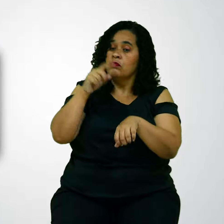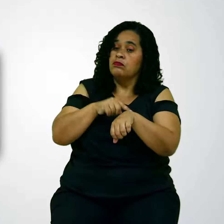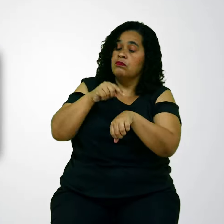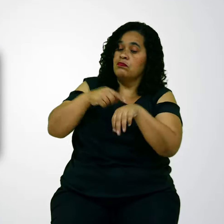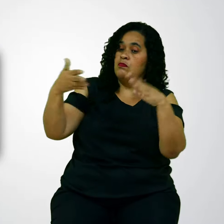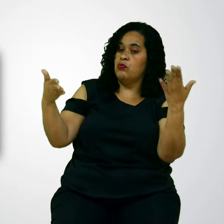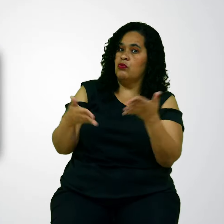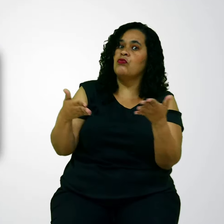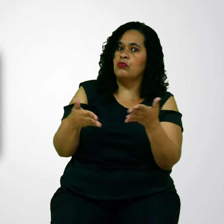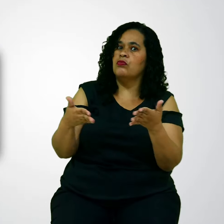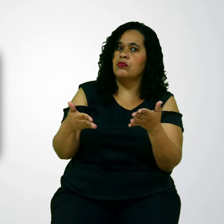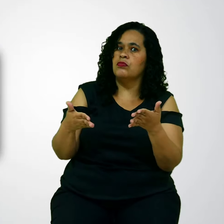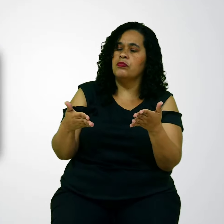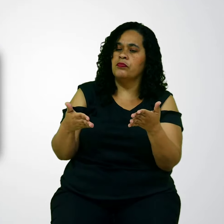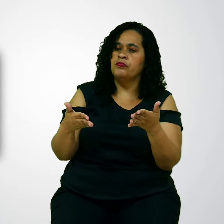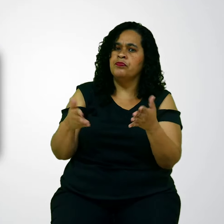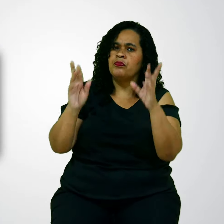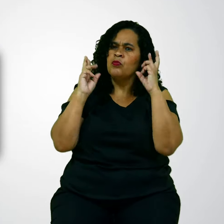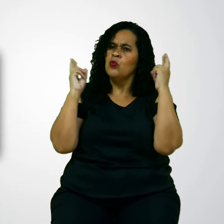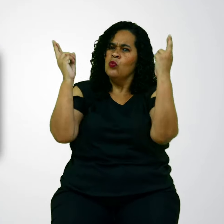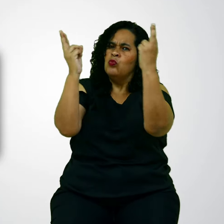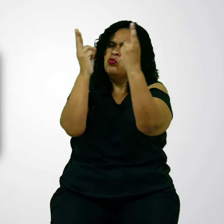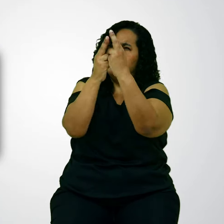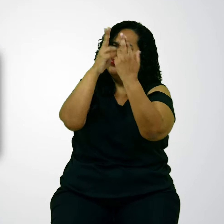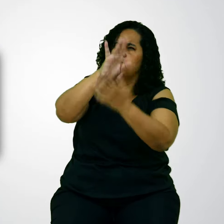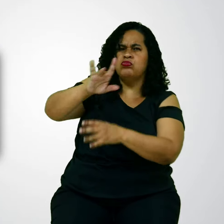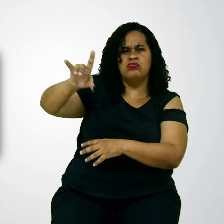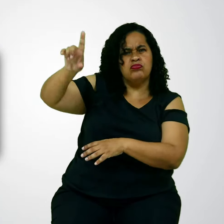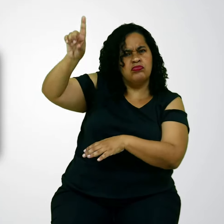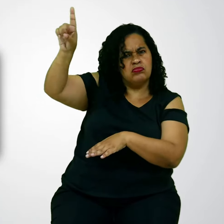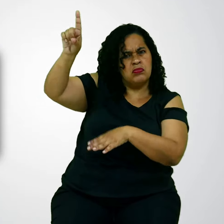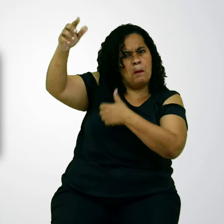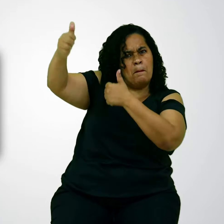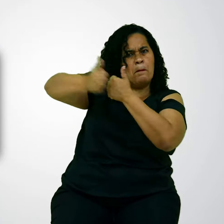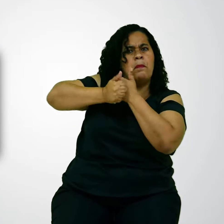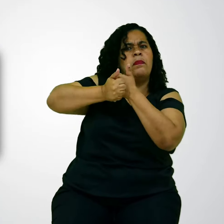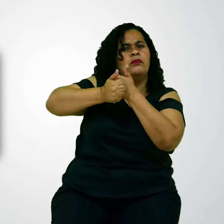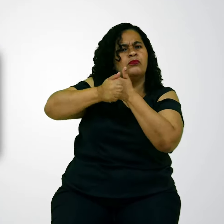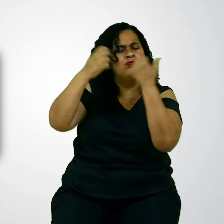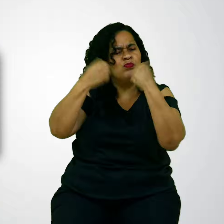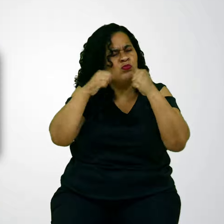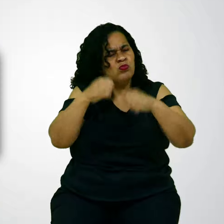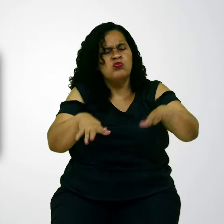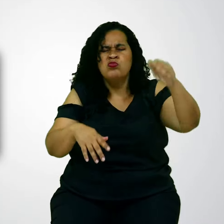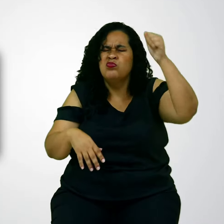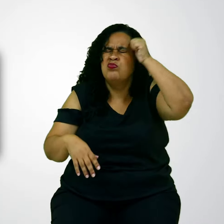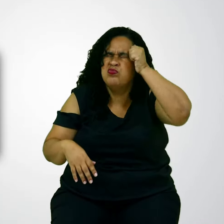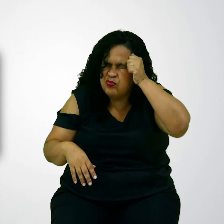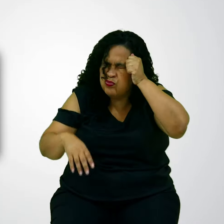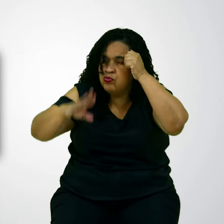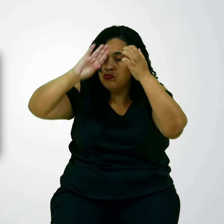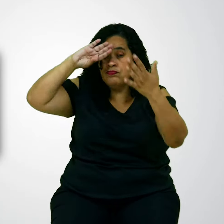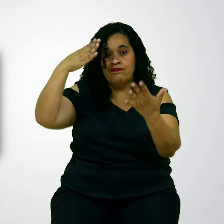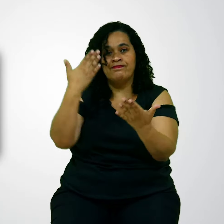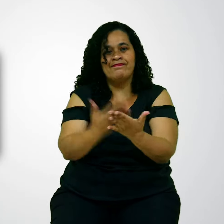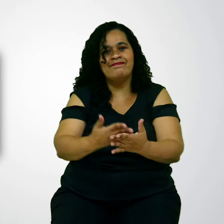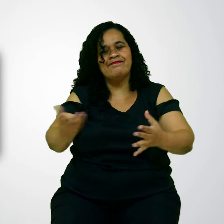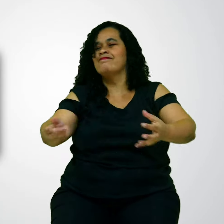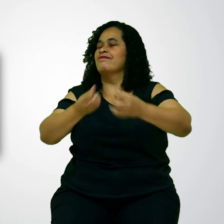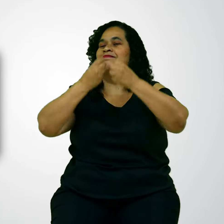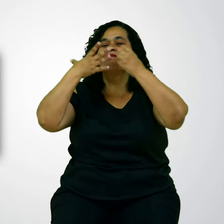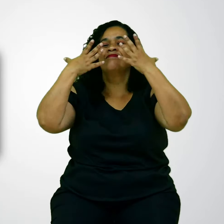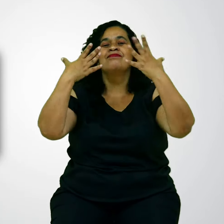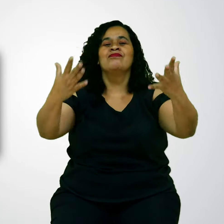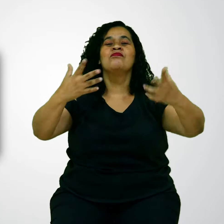ele, o reino de Deus está próximo. Arrependam-se e creiam nas boas novas.